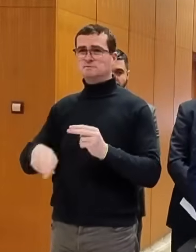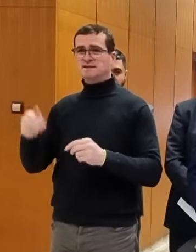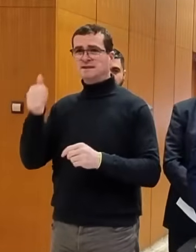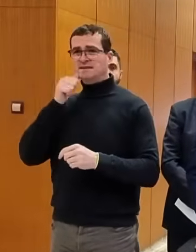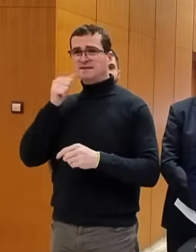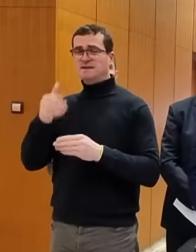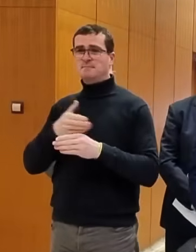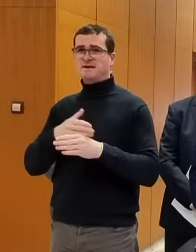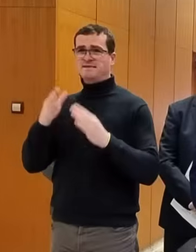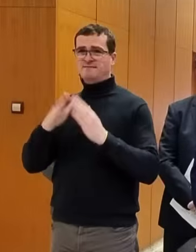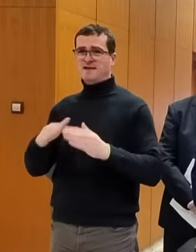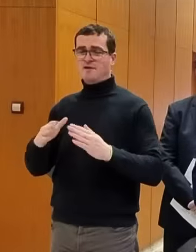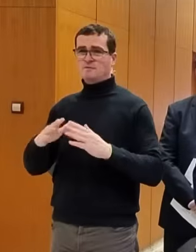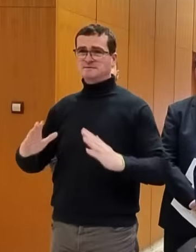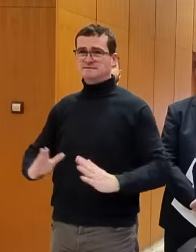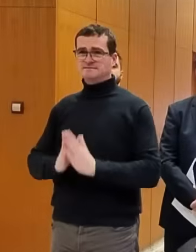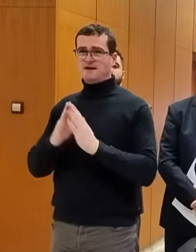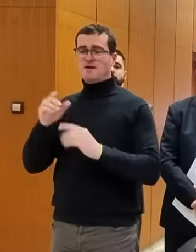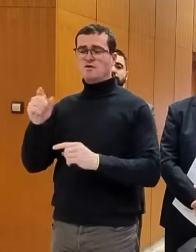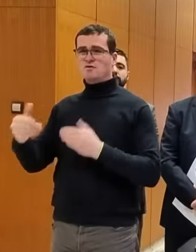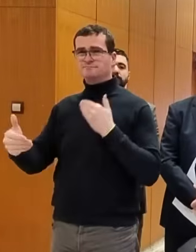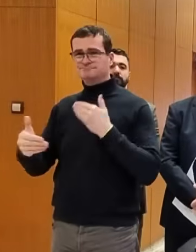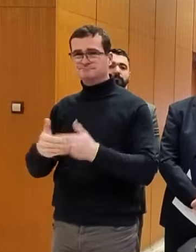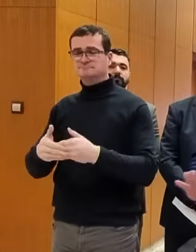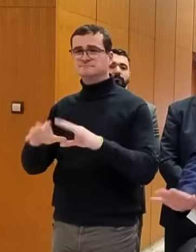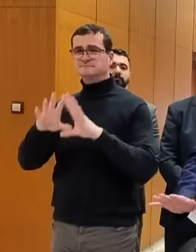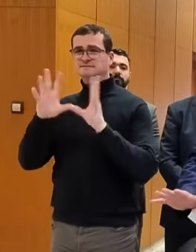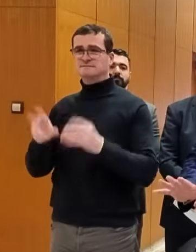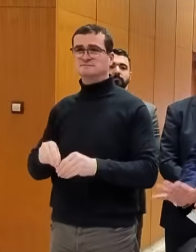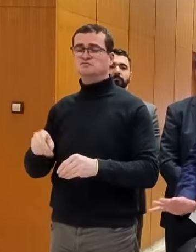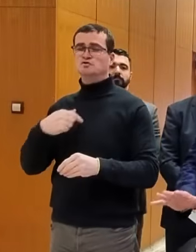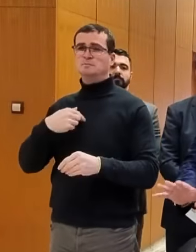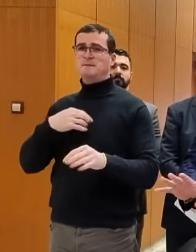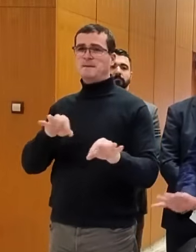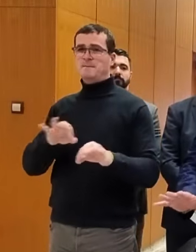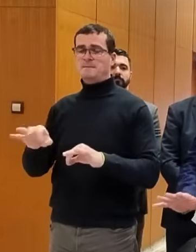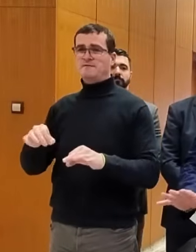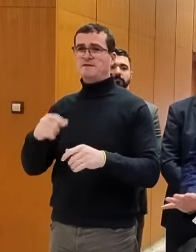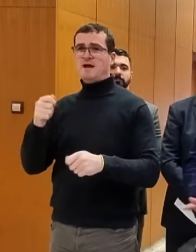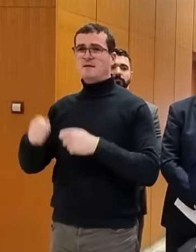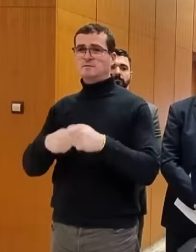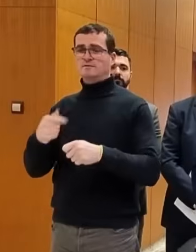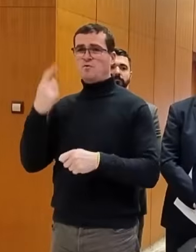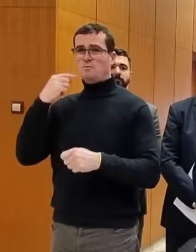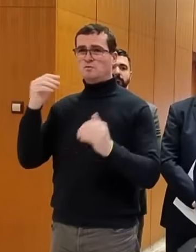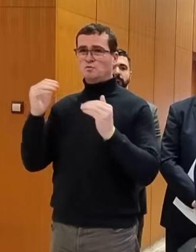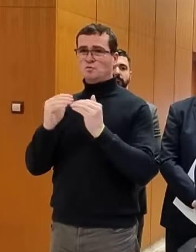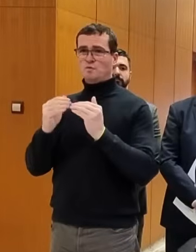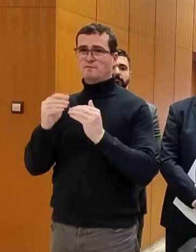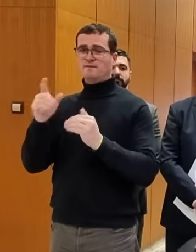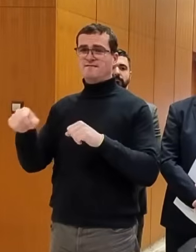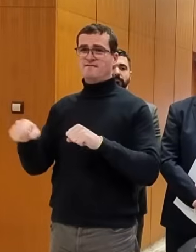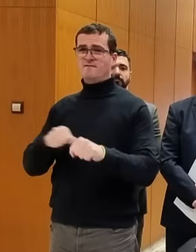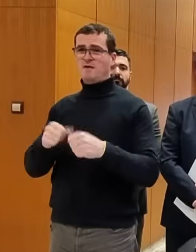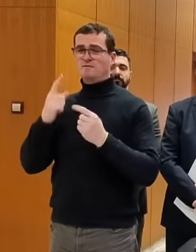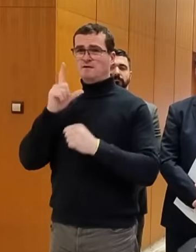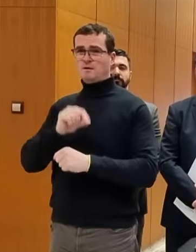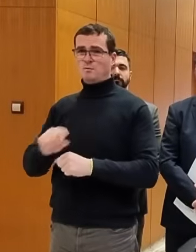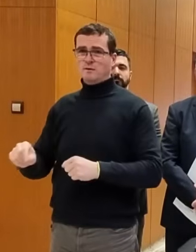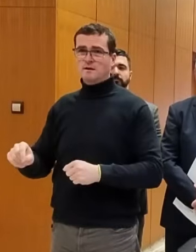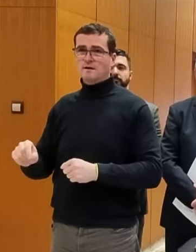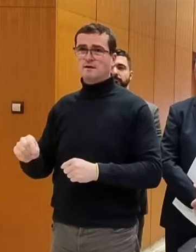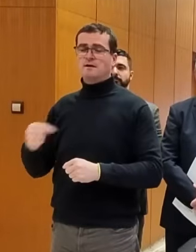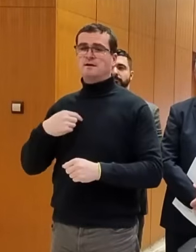deň pred vianočnými sviatkami, všetko, čo sme pripravili a spracovali na odbornej úrovni vo vláde Slovenskej